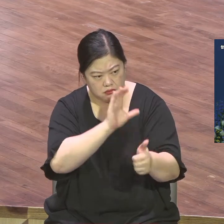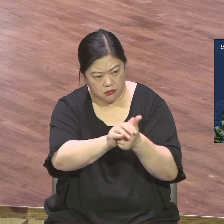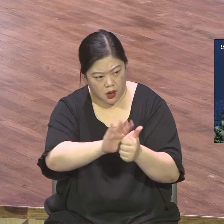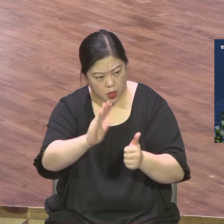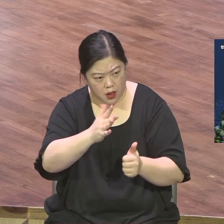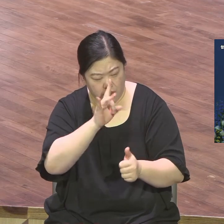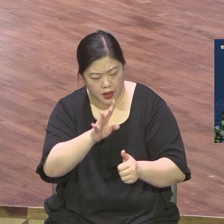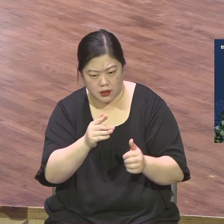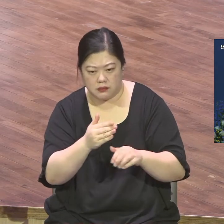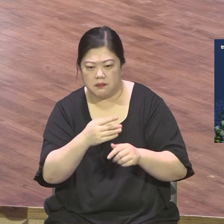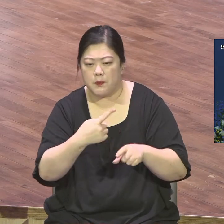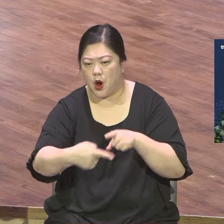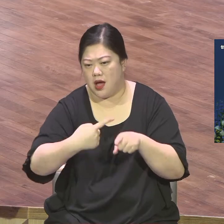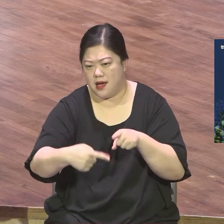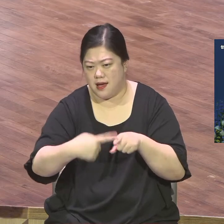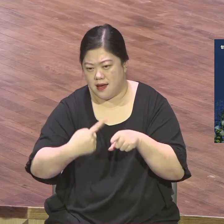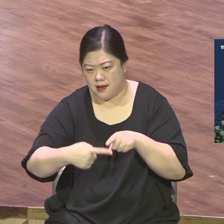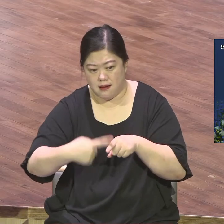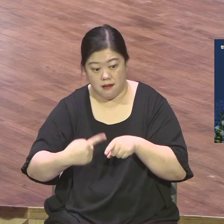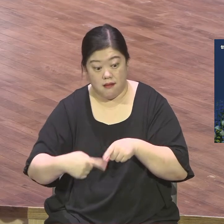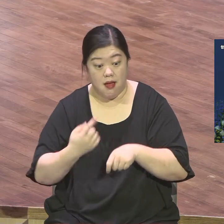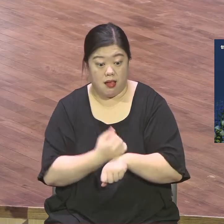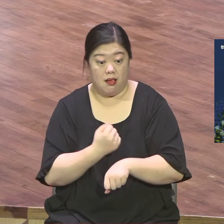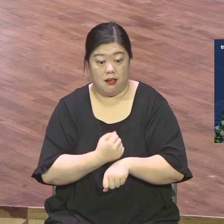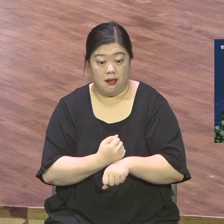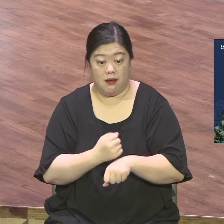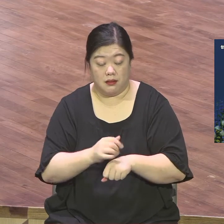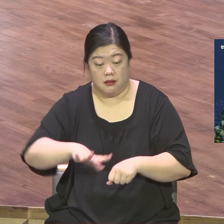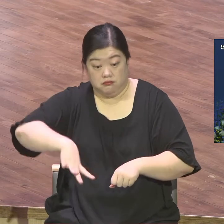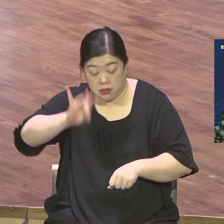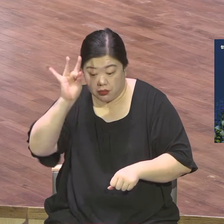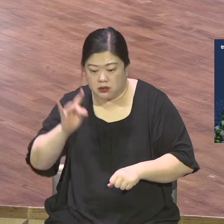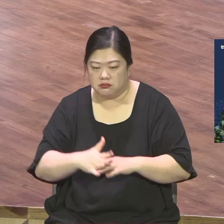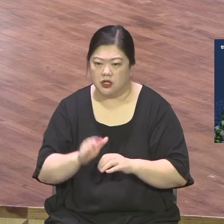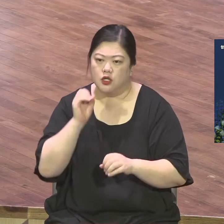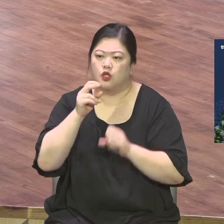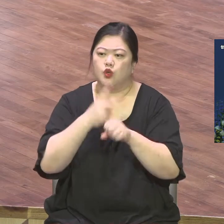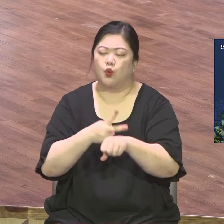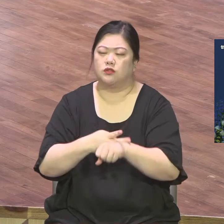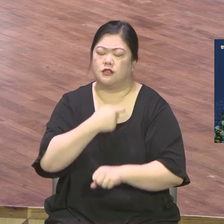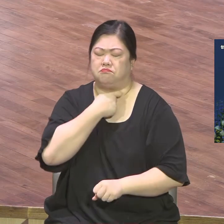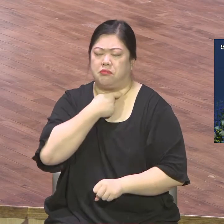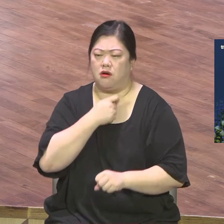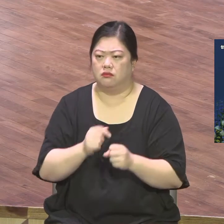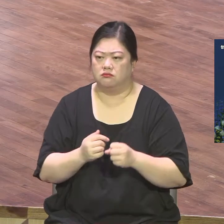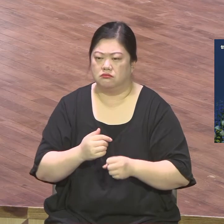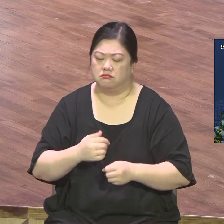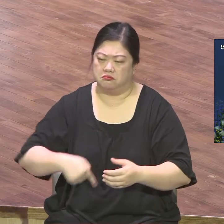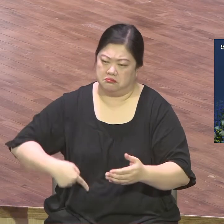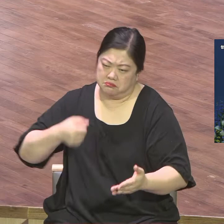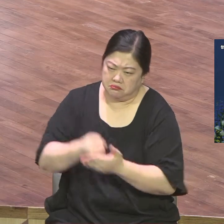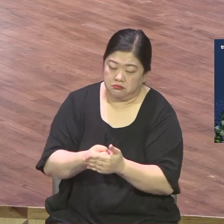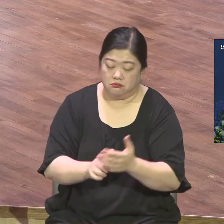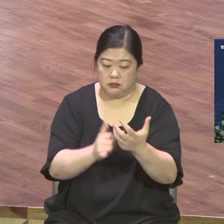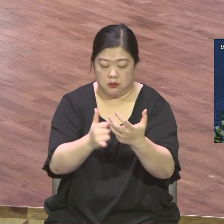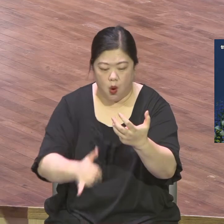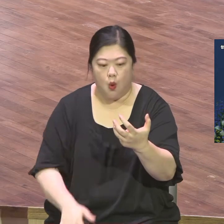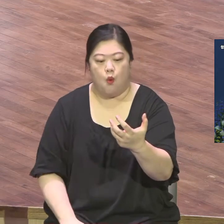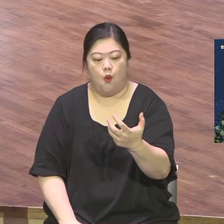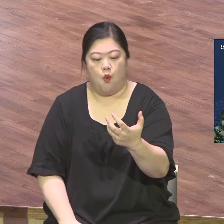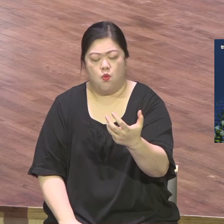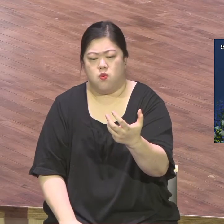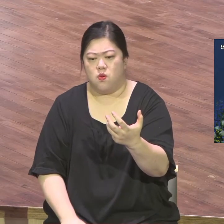렘넌트들이 내가 선교사가 되겠다 하는 이런 가슴을 가지고 있는 것이 얼마나 기특하고 신기하고 놀라워요.